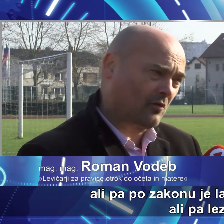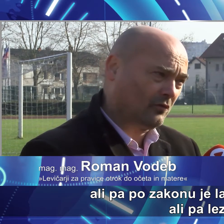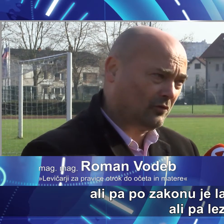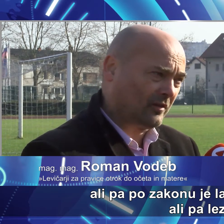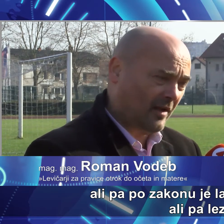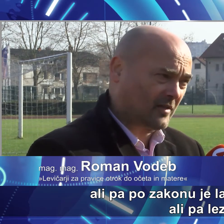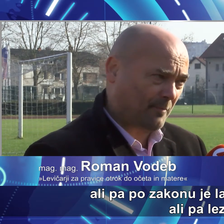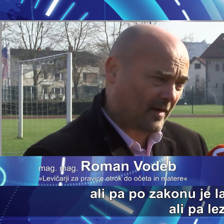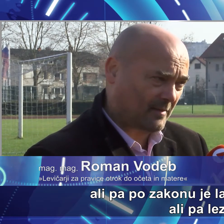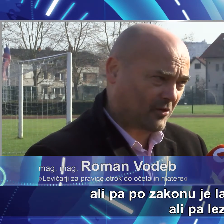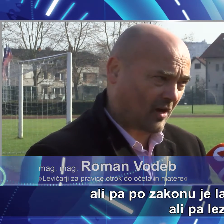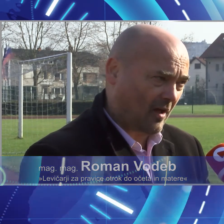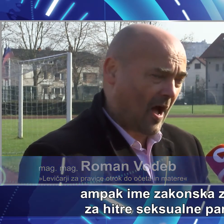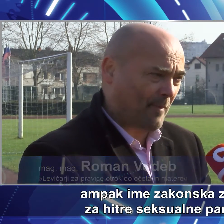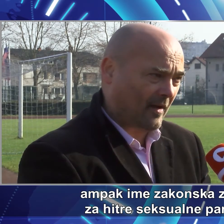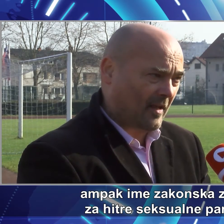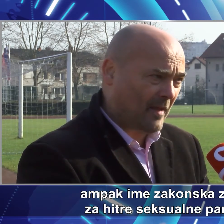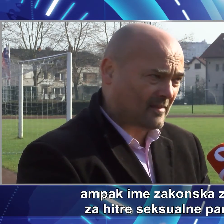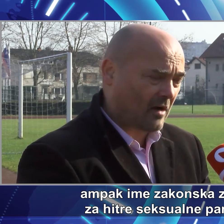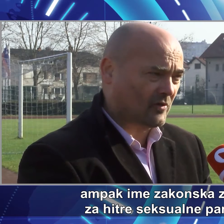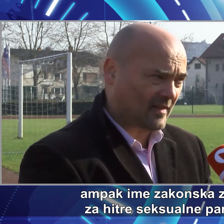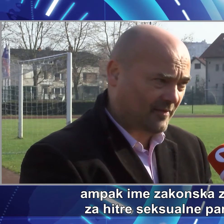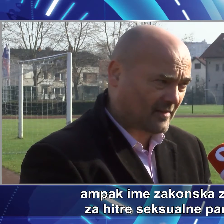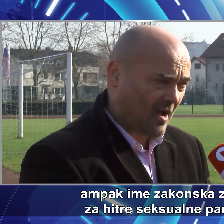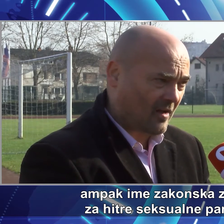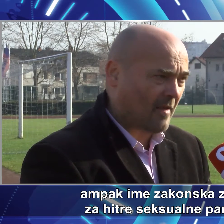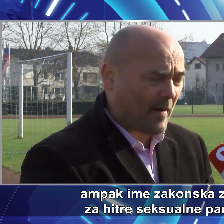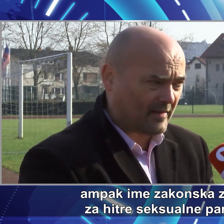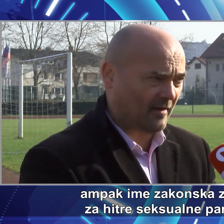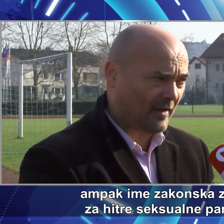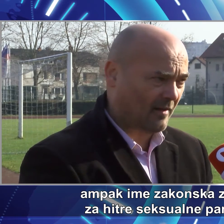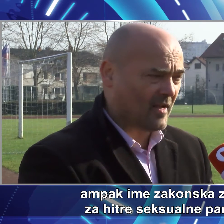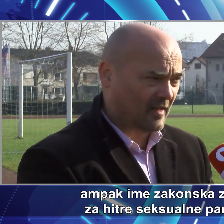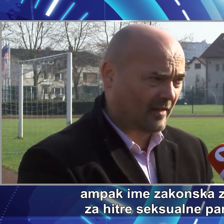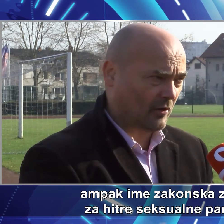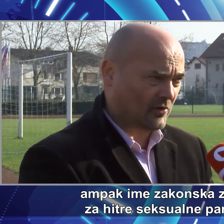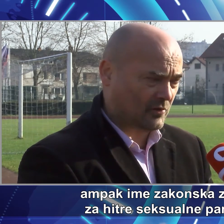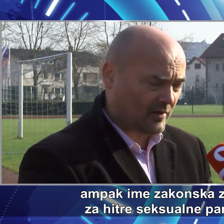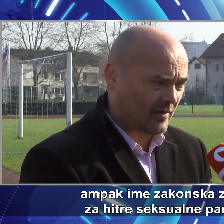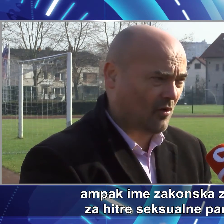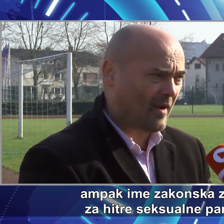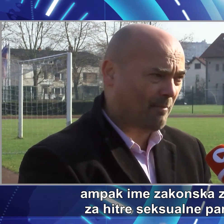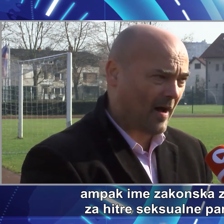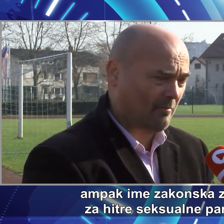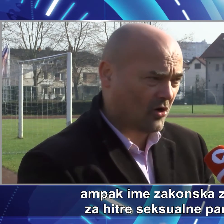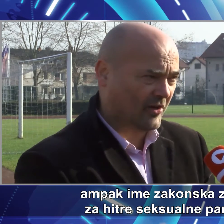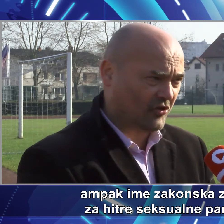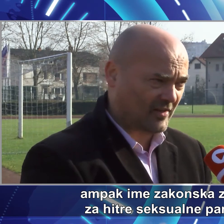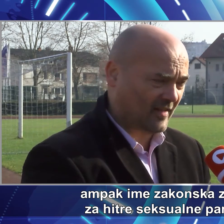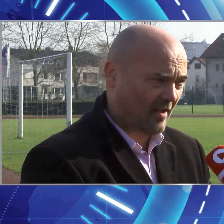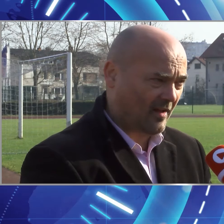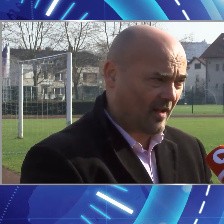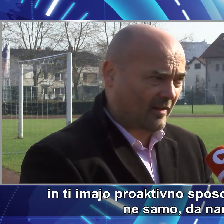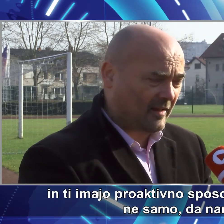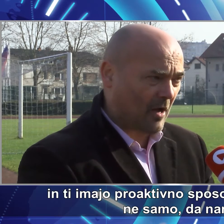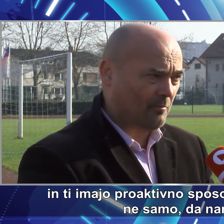je lahko tudi gejska pa lezbična, ampak ime zakonska zveza je pa rezerviran za heteroseksualne pare, moške in